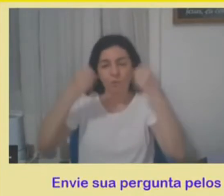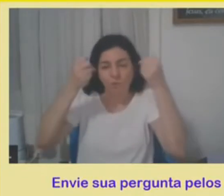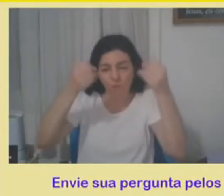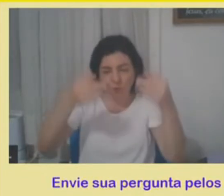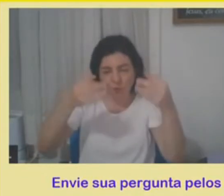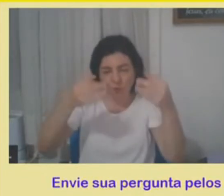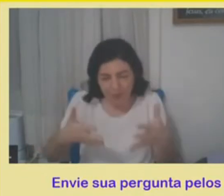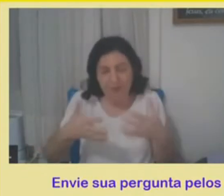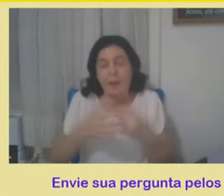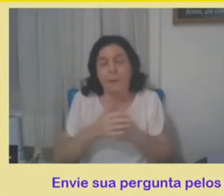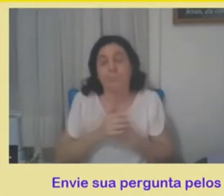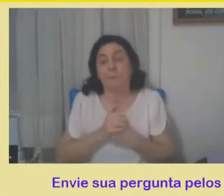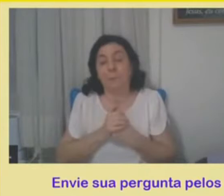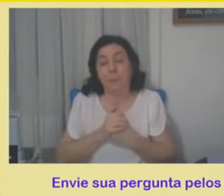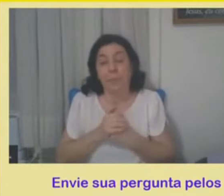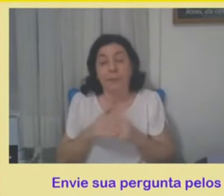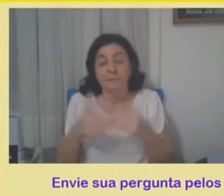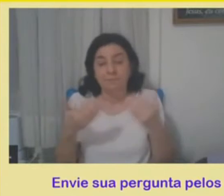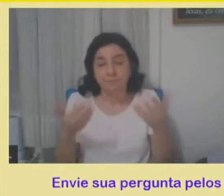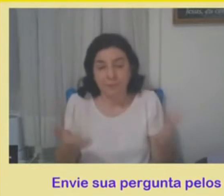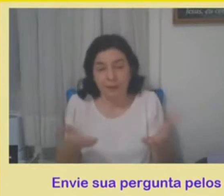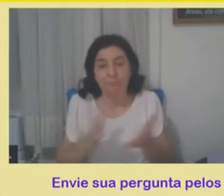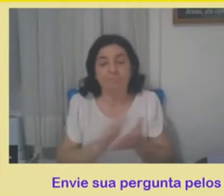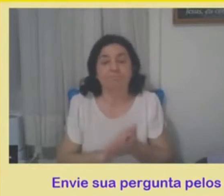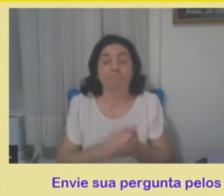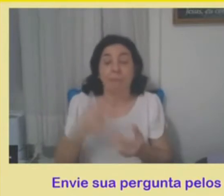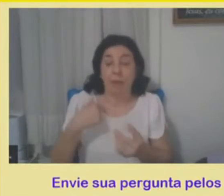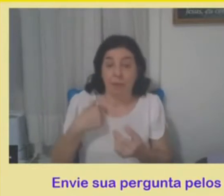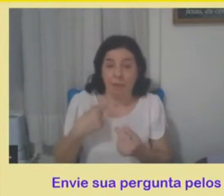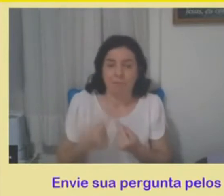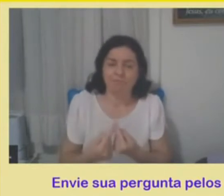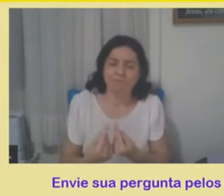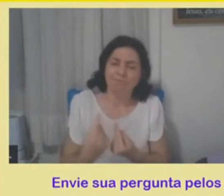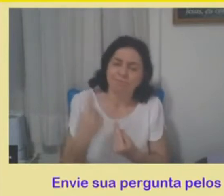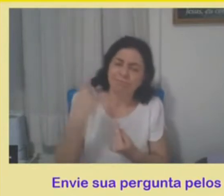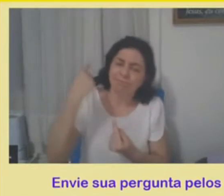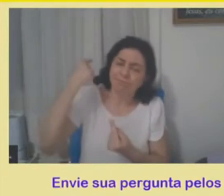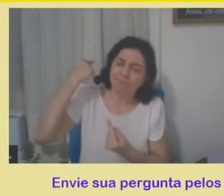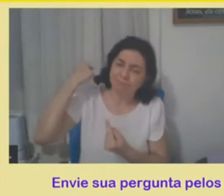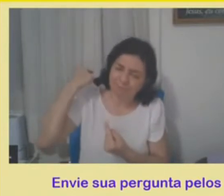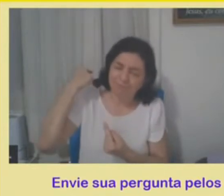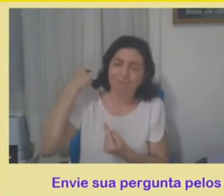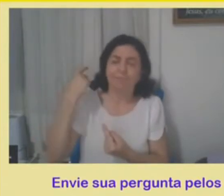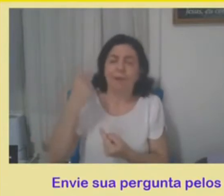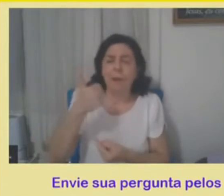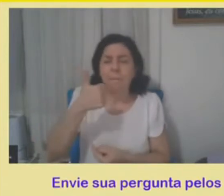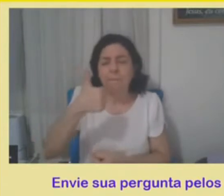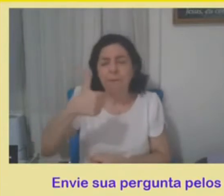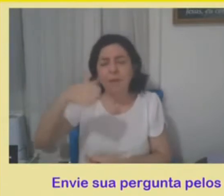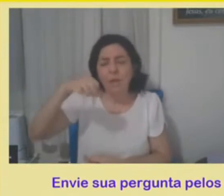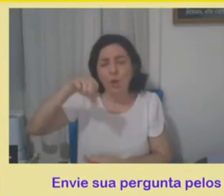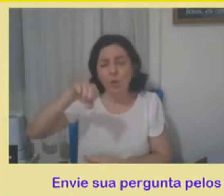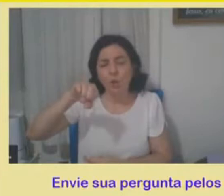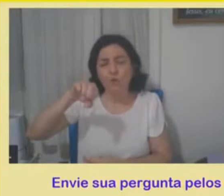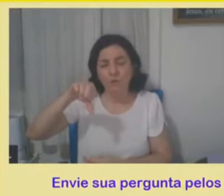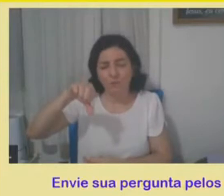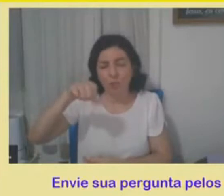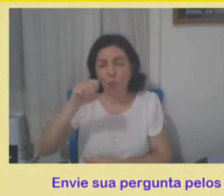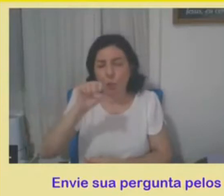27 anos de experiência nesta área. E como foram esses anos, eu vou explicar um pouquinho para vocês agora,